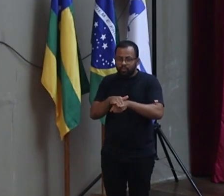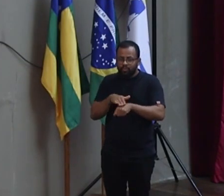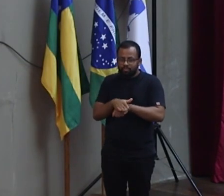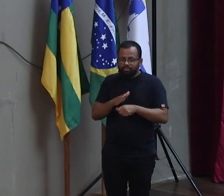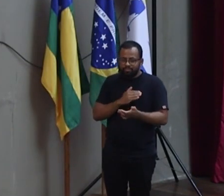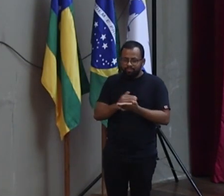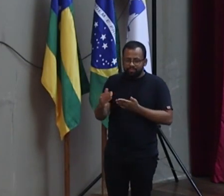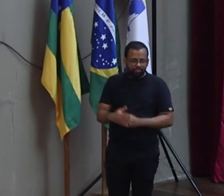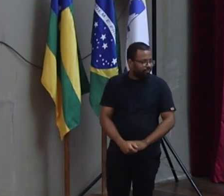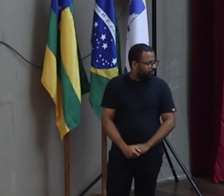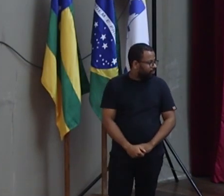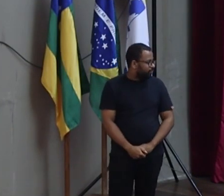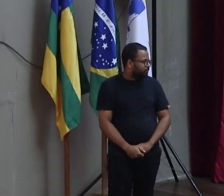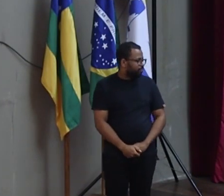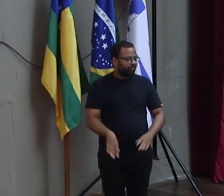diálogo.